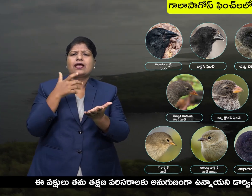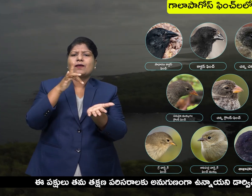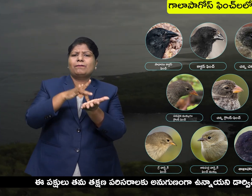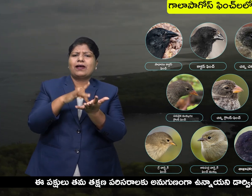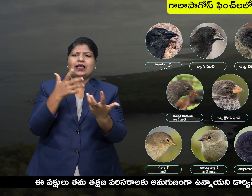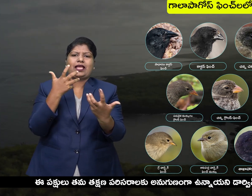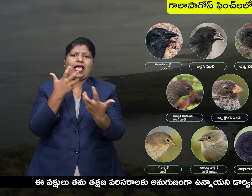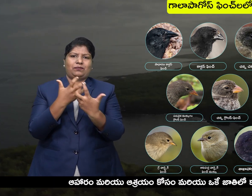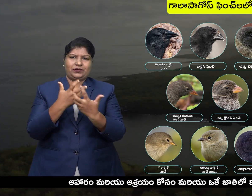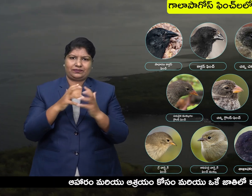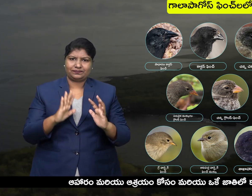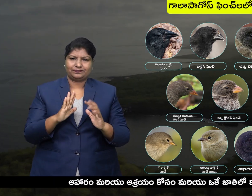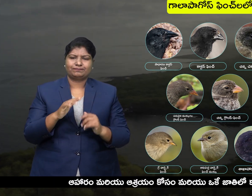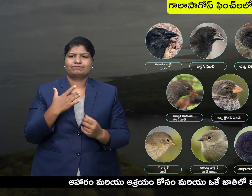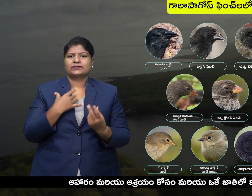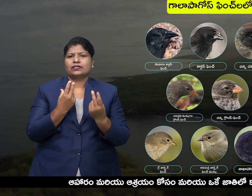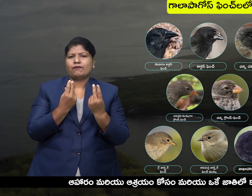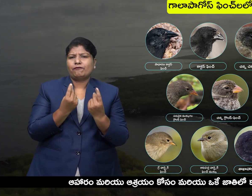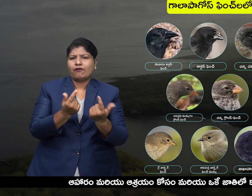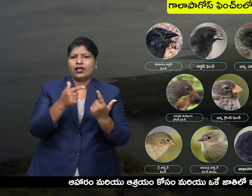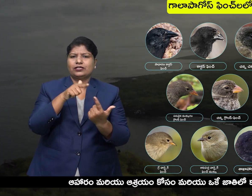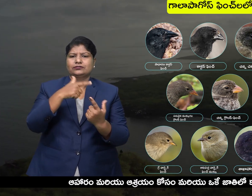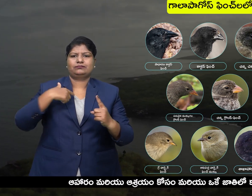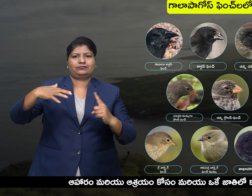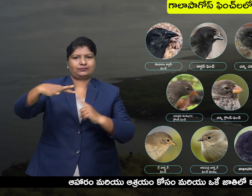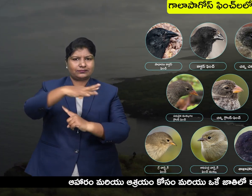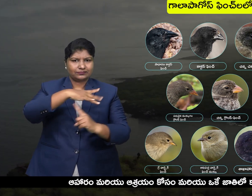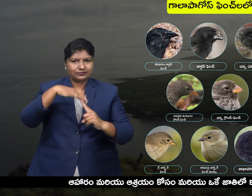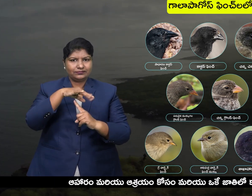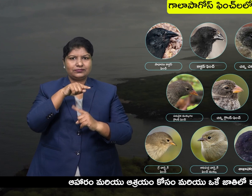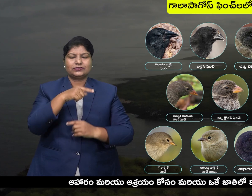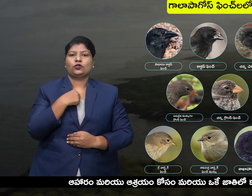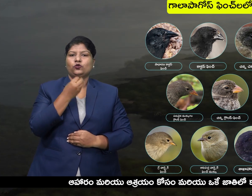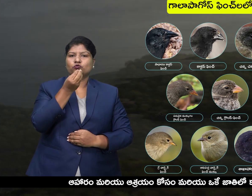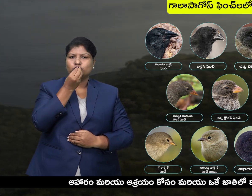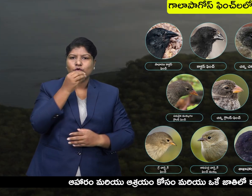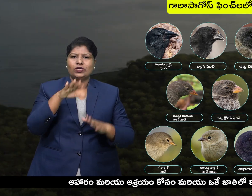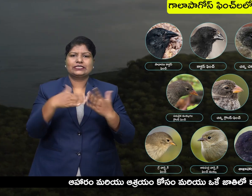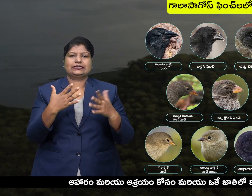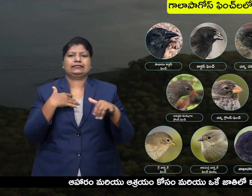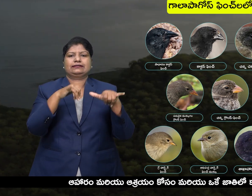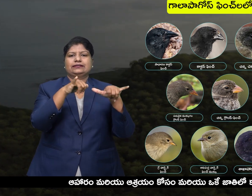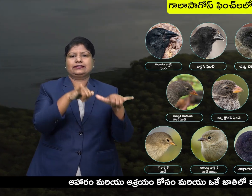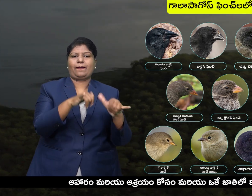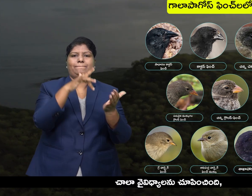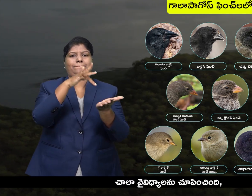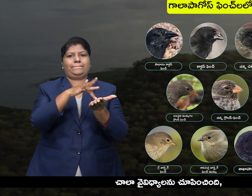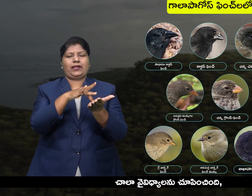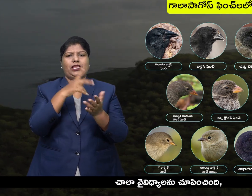ఆశ్రయం కోసం మరియు ఒకే జాతిలో కూడా చాలా వైవిధ్యాలను చూపించింది.